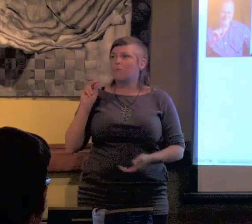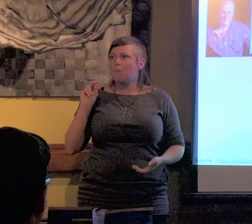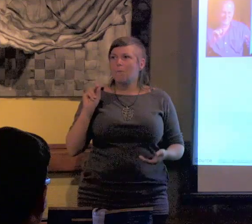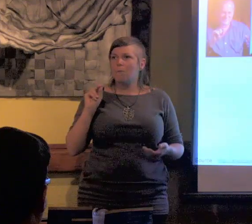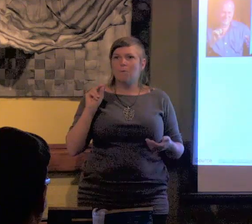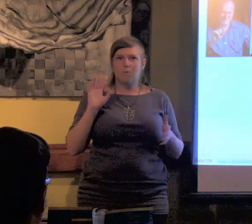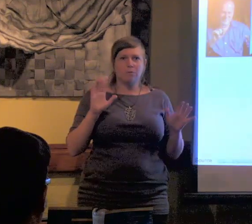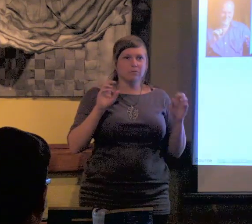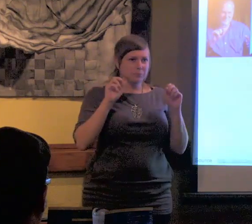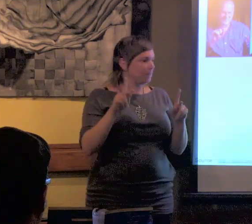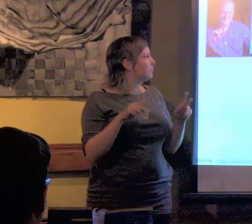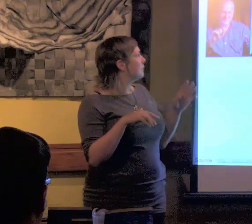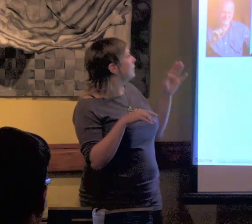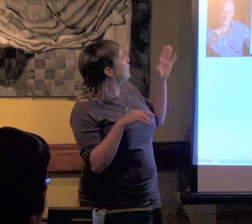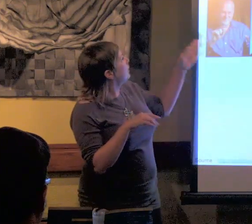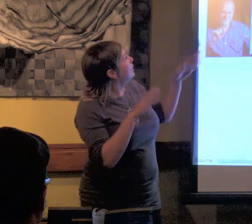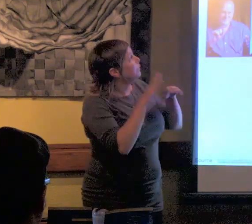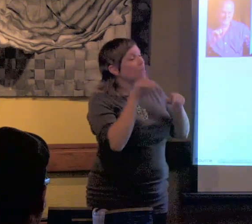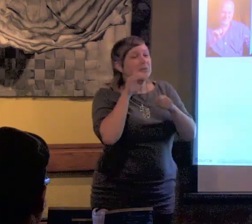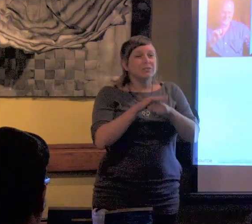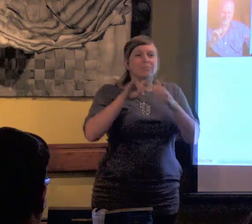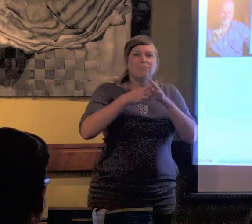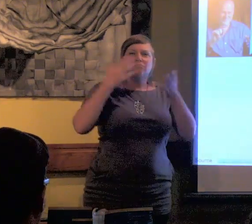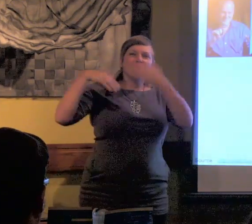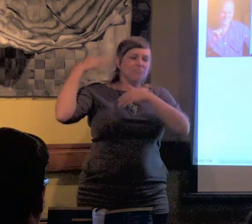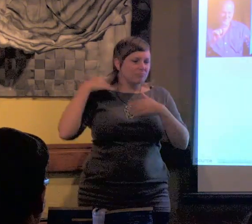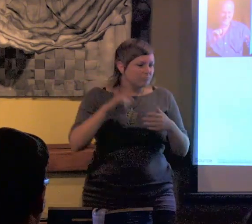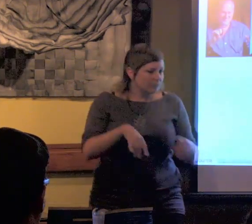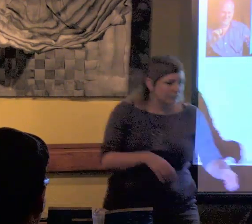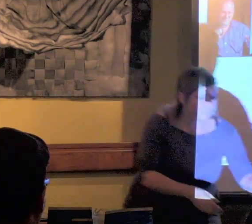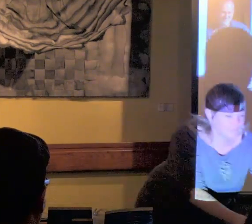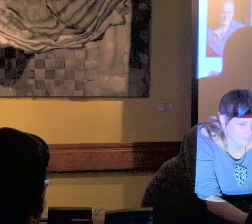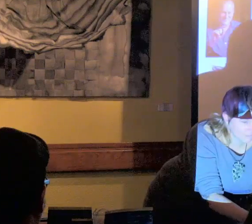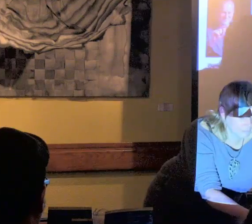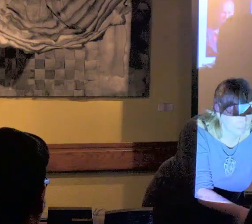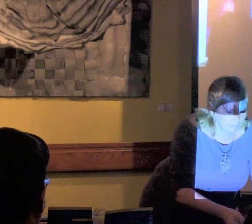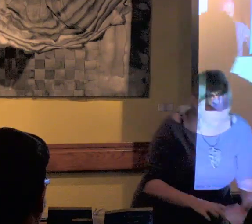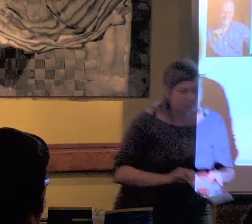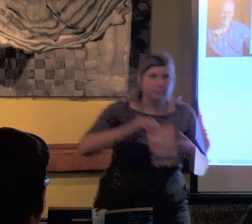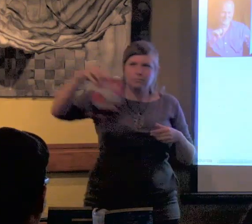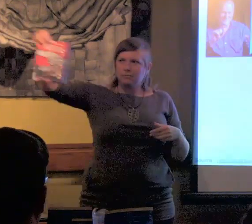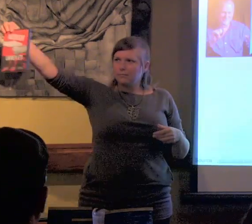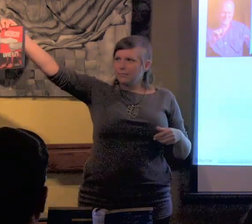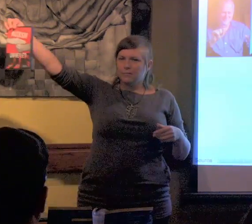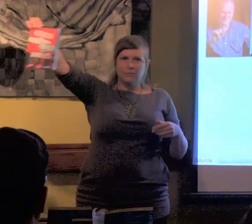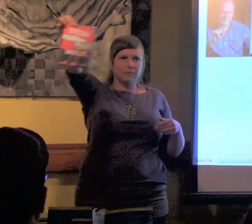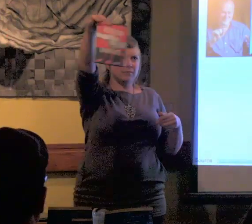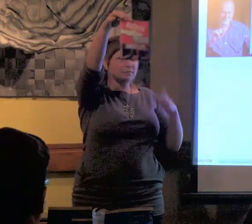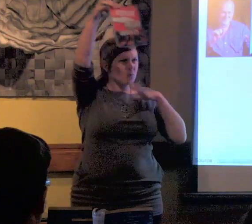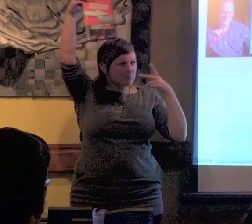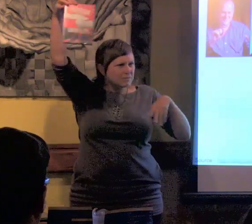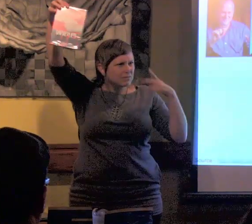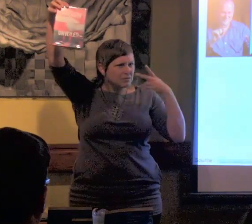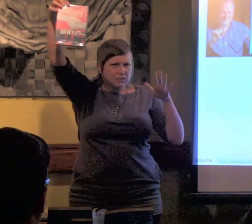Donc, ça ne veut pas dire que si on dit qu'un tel groupe est minoritaire, qu'il est moins nombreux. Donc, si on revient un petit peu